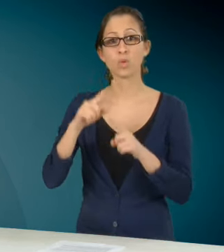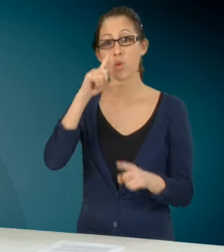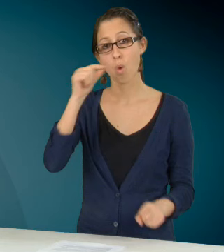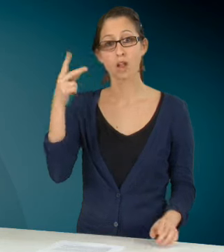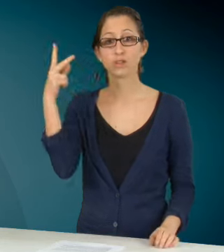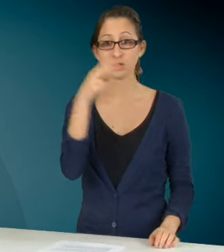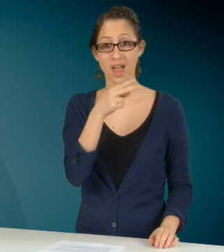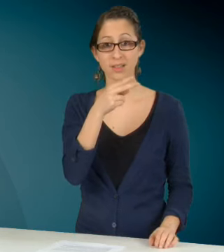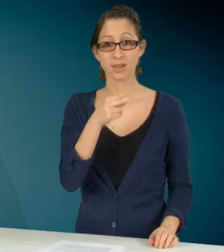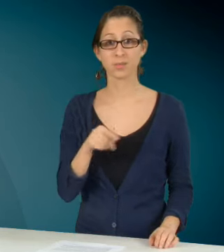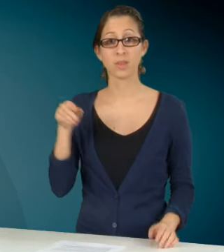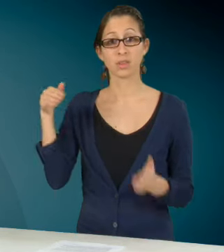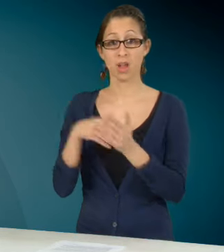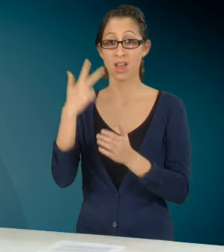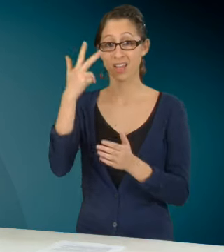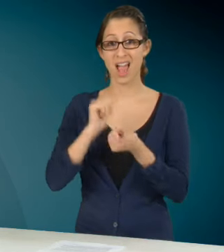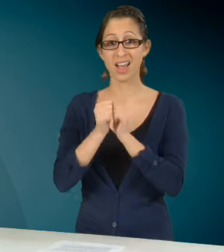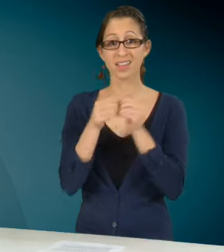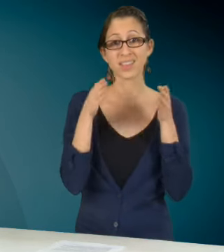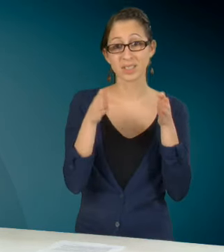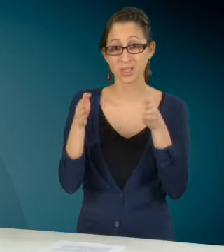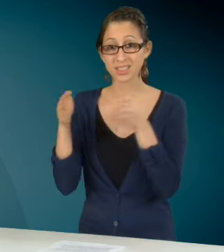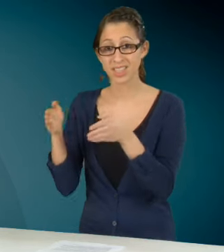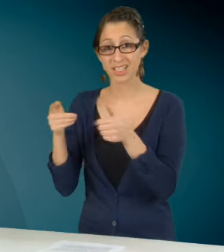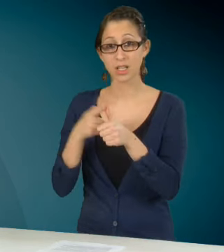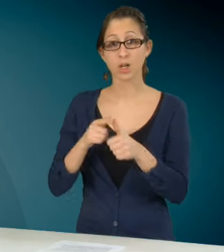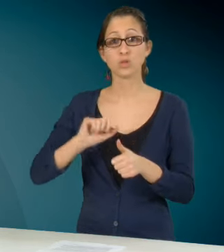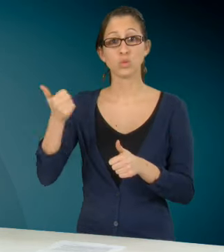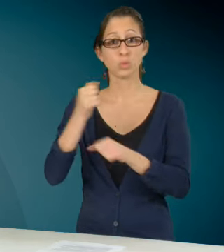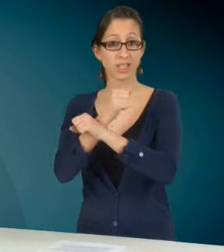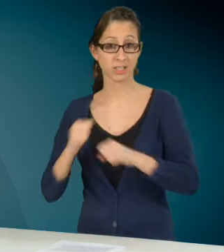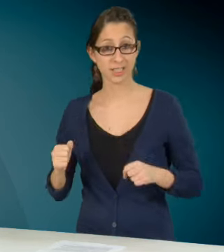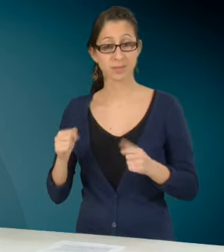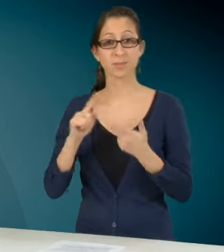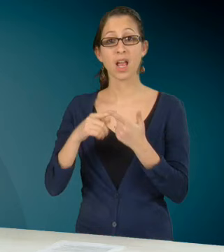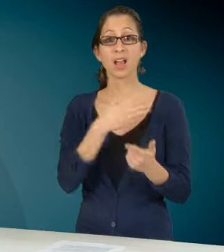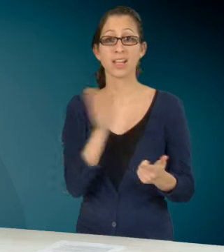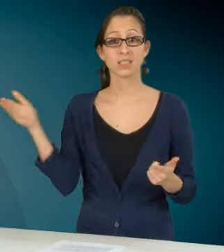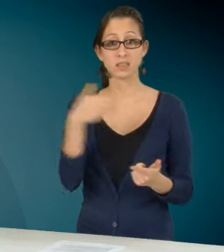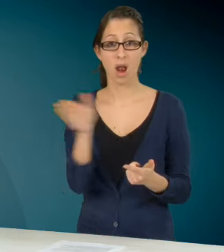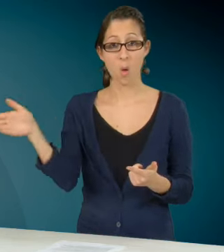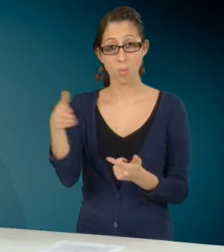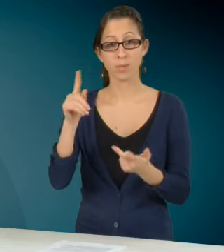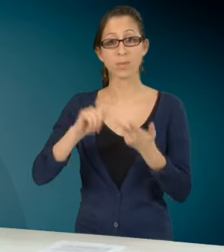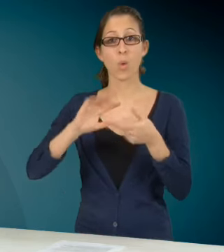und roland schneider in den drei disziplinen super g riesenslalom und kombi die